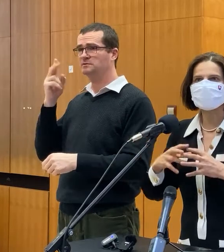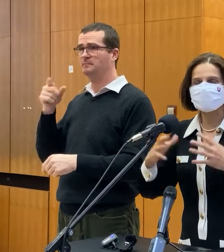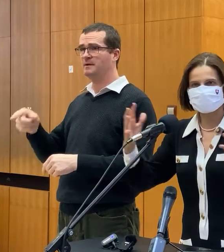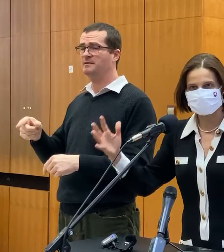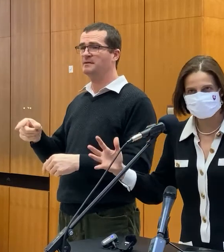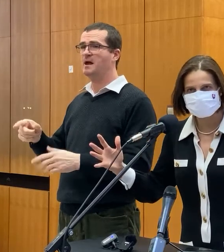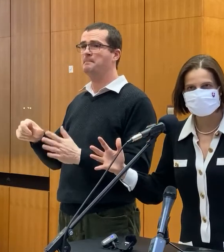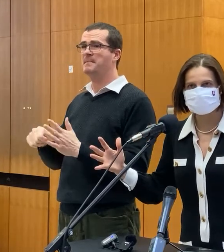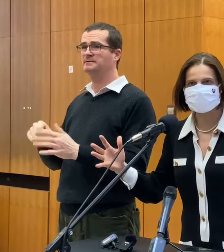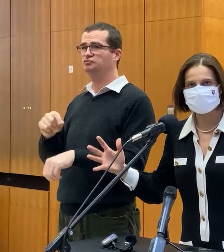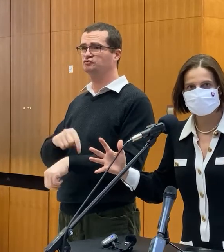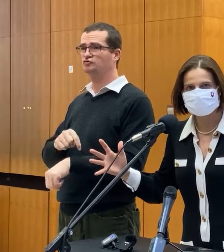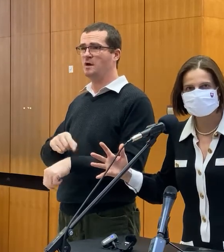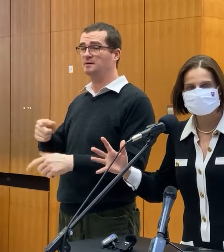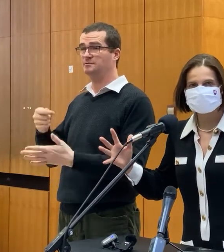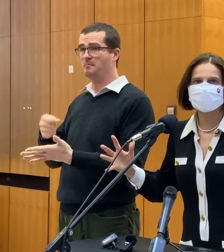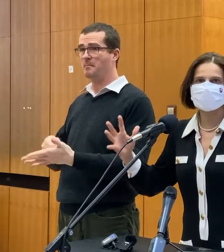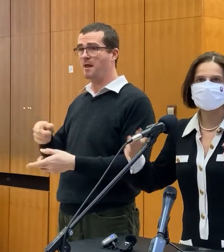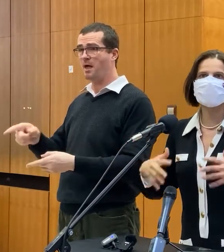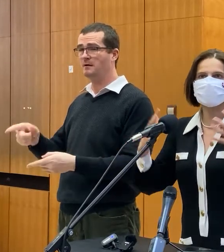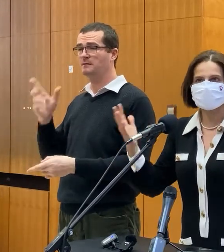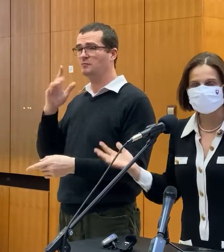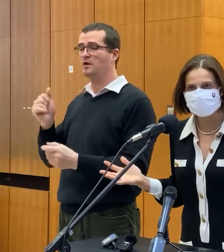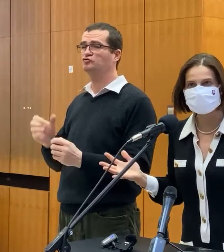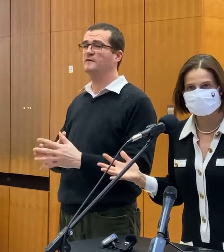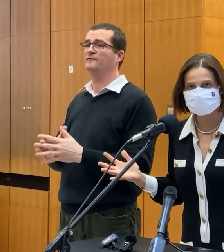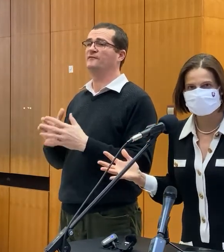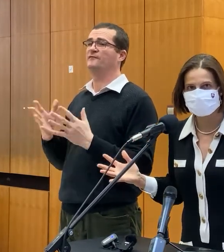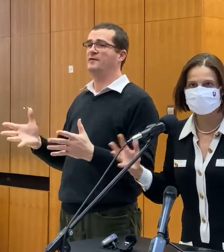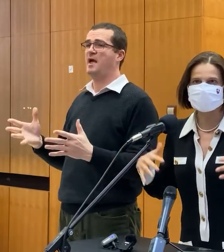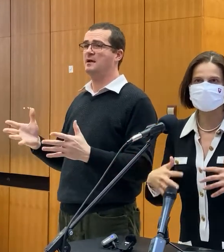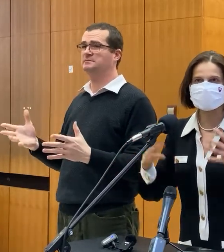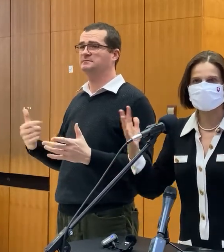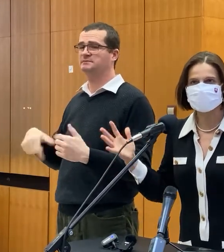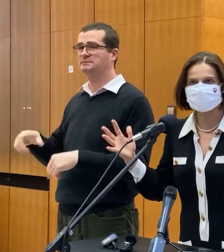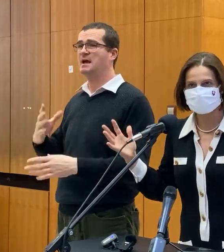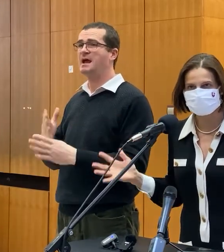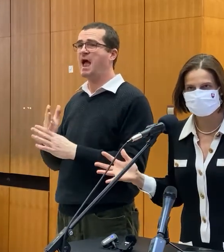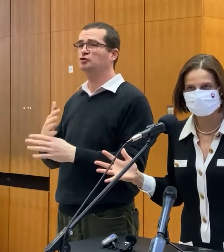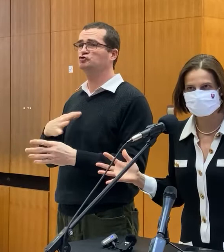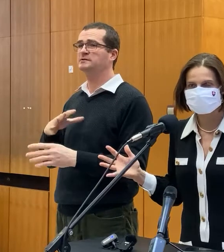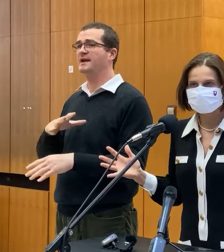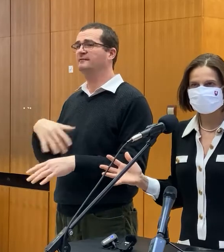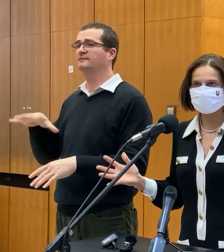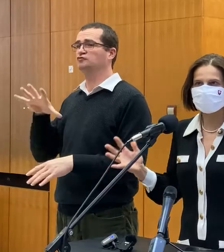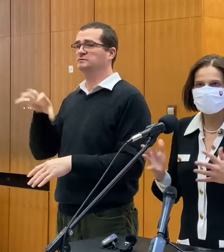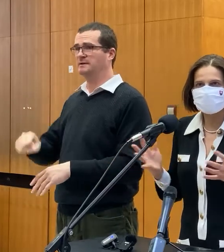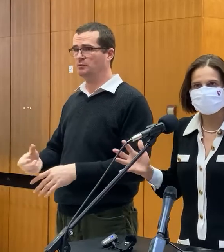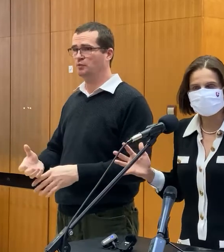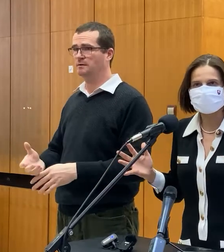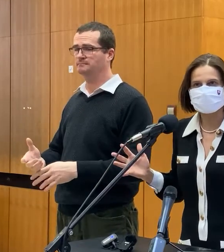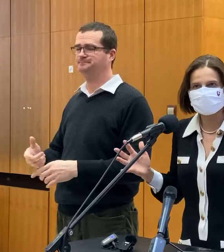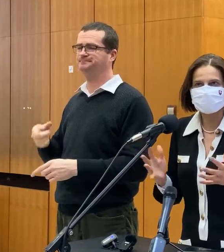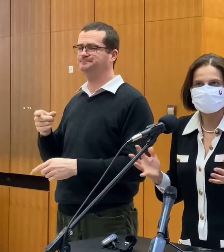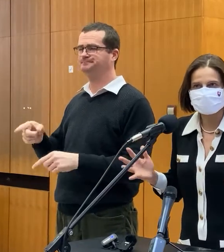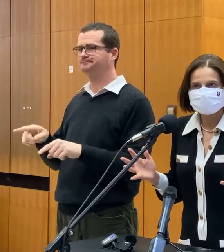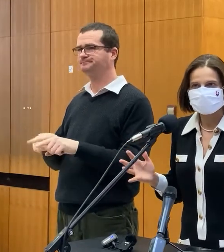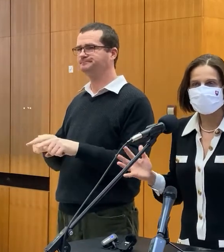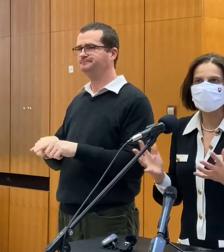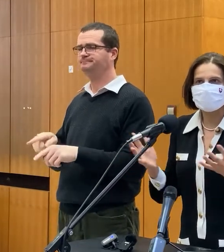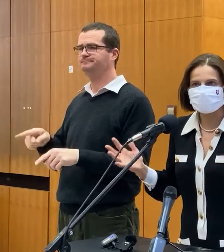v tom medzičase, kým to začne platiť, tak budete mať ešte väčší boom mobilizácie, lebo každý bude chcieť všetko stihnúť. Takže to je, by som povedal,